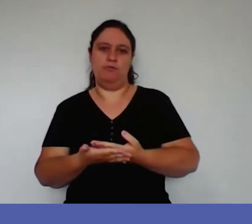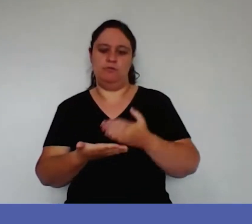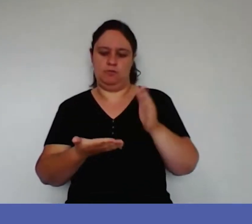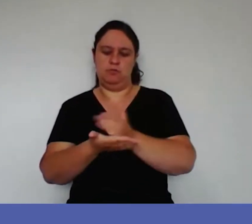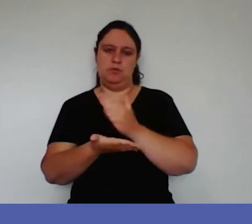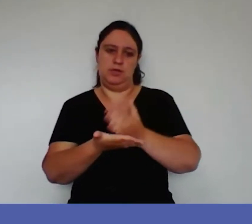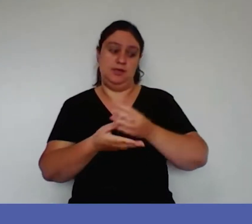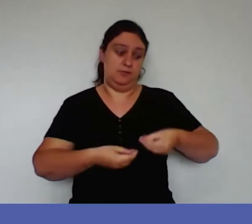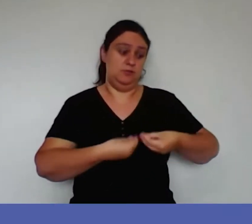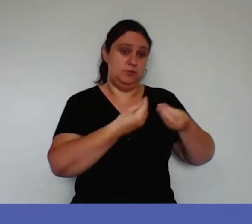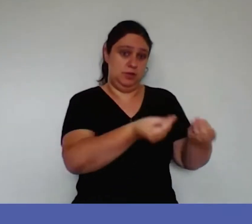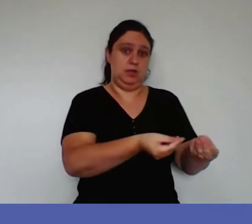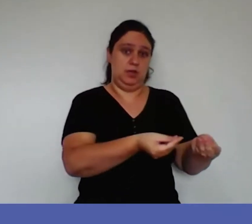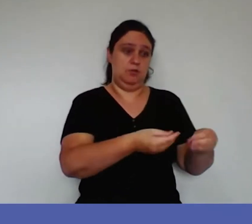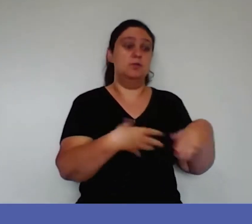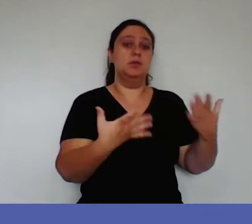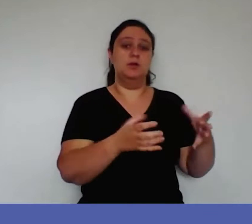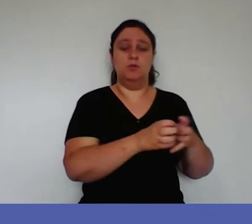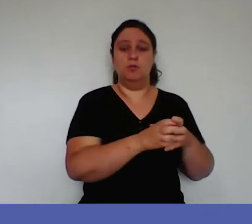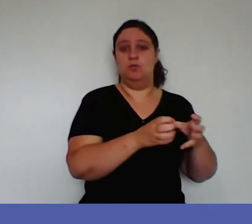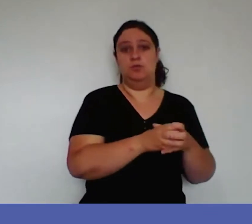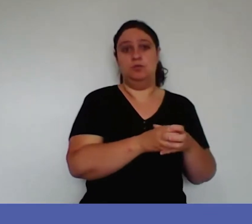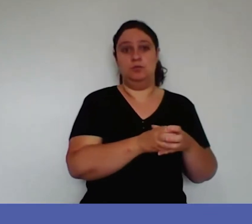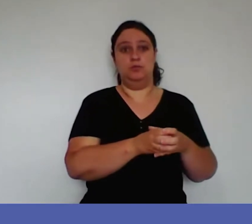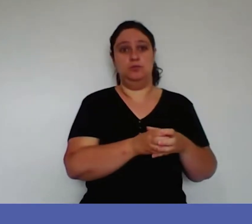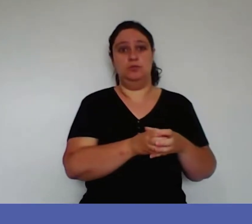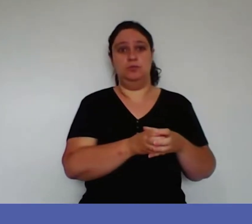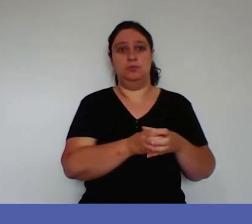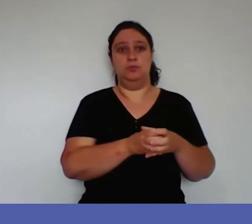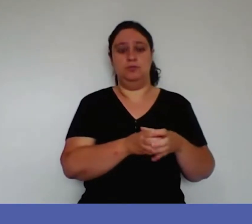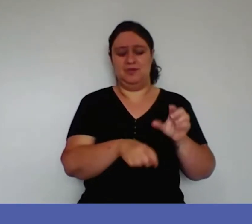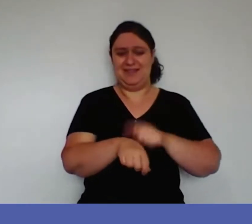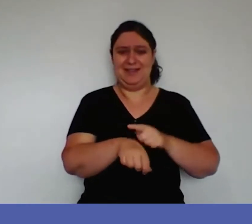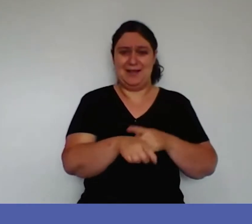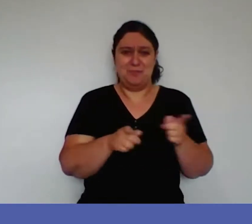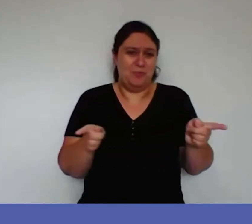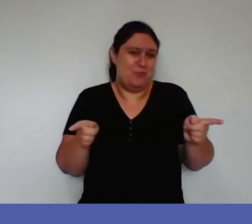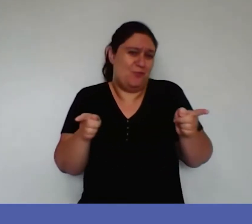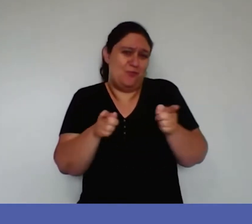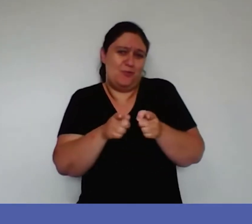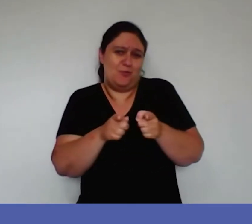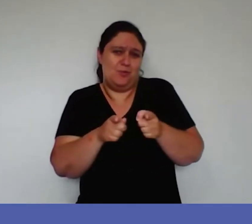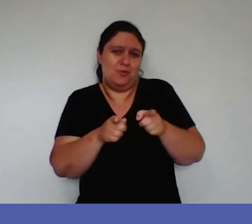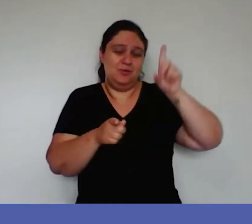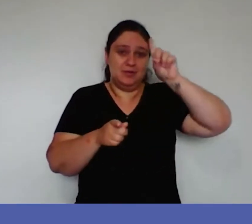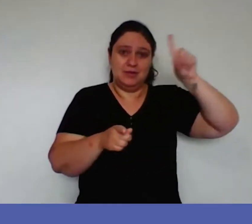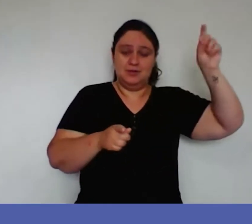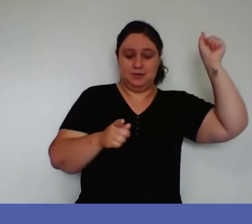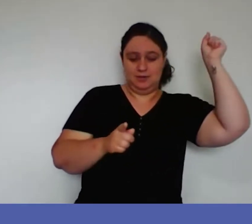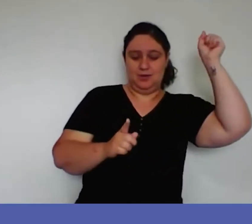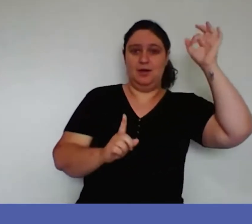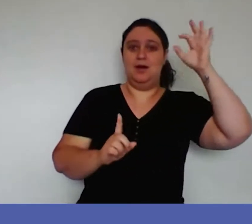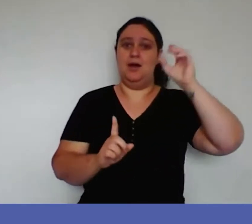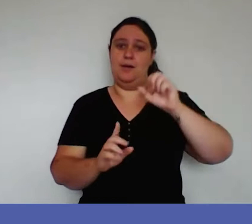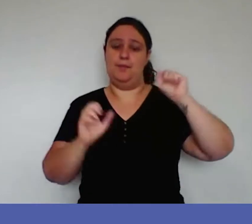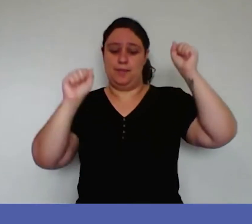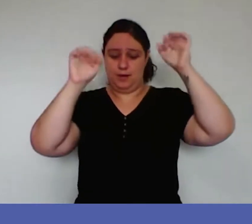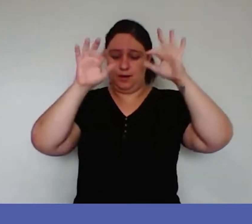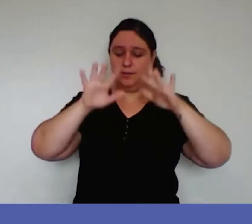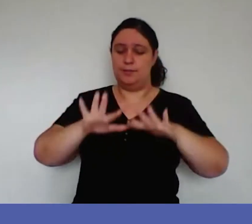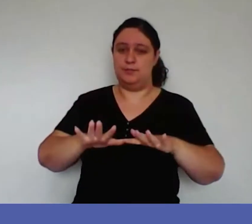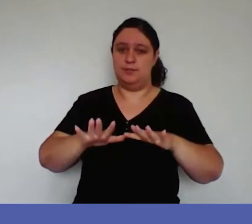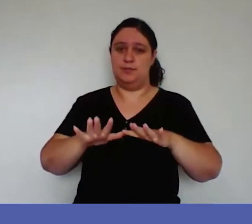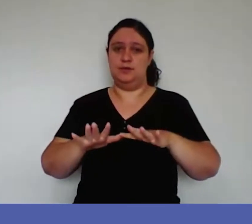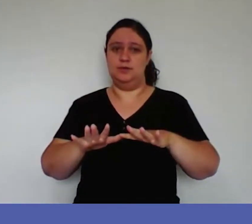para surpresa de todos, irmãos, em pouco tempo, o Senhor abençoou tanto eles conseguiram fazer comportagem,